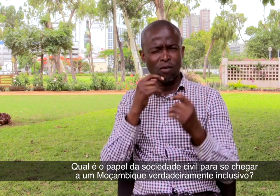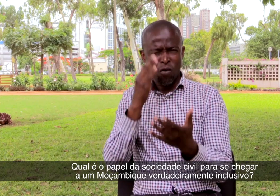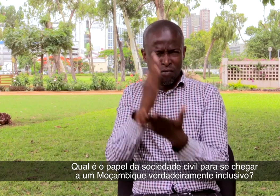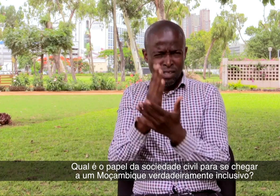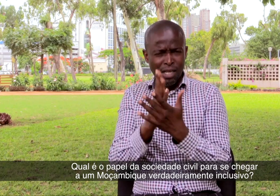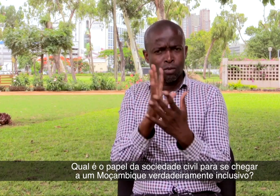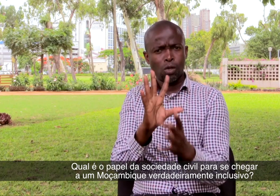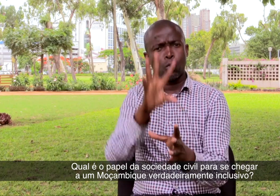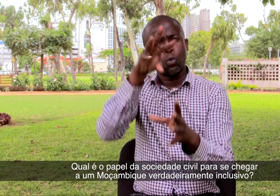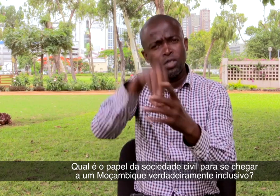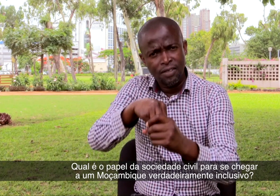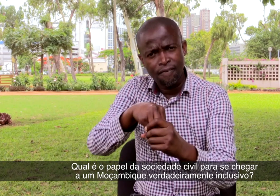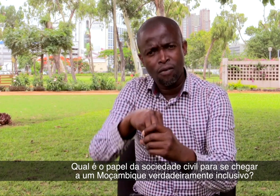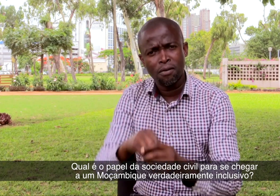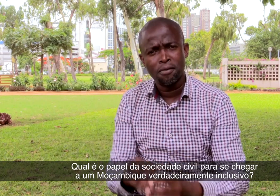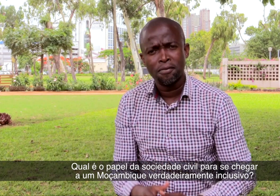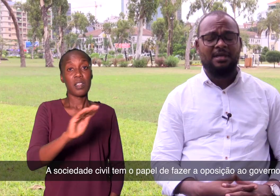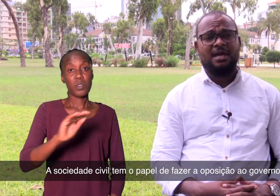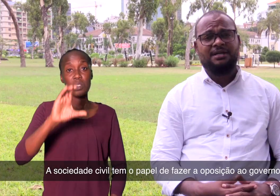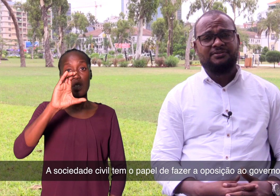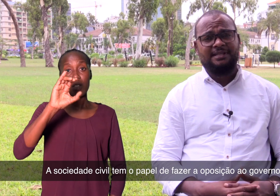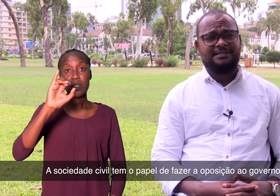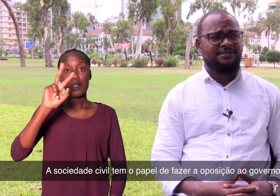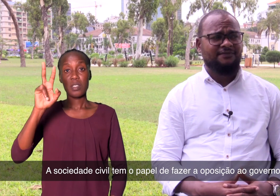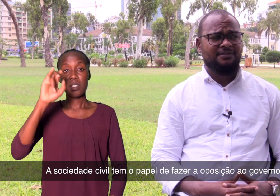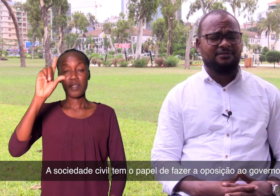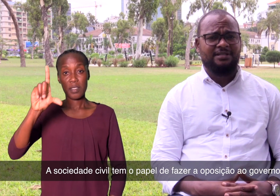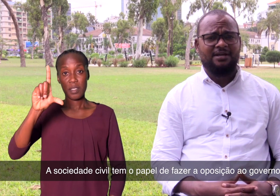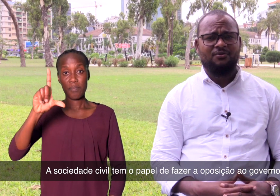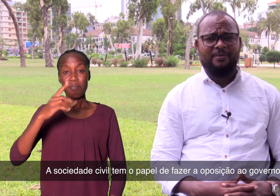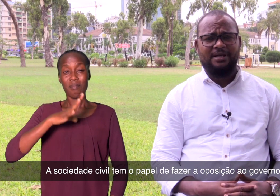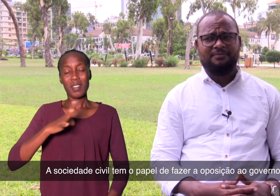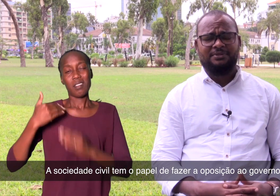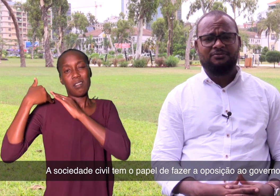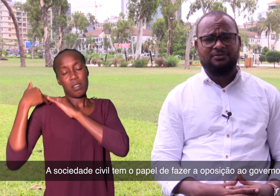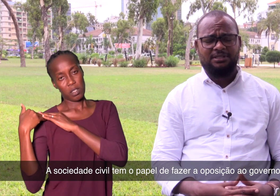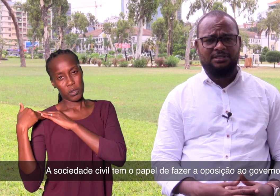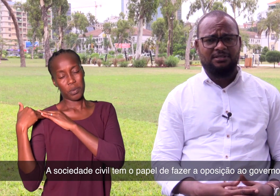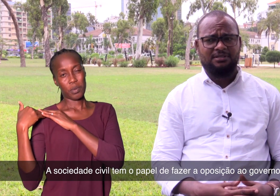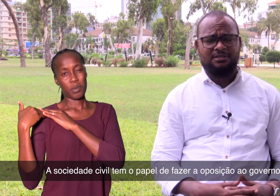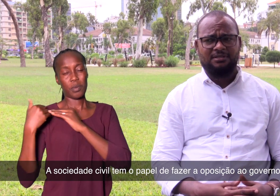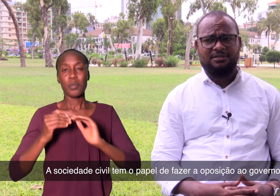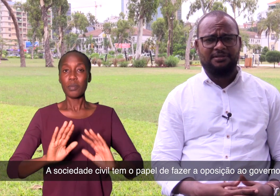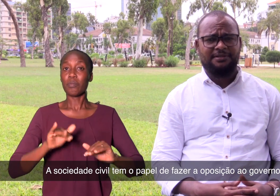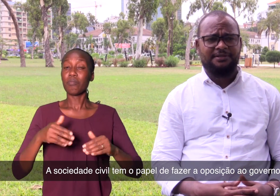seja verdadeiramente um país inclusivo. A sociedade civil tem o papel de